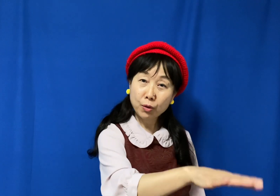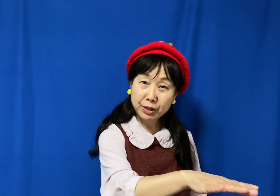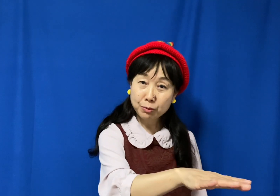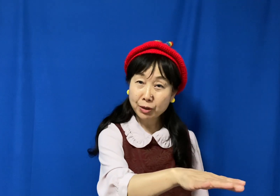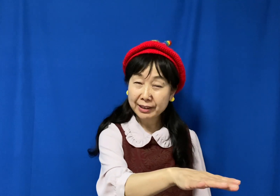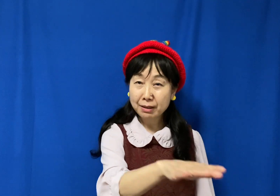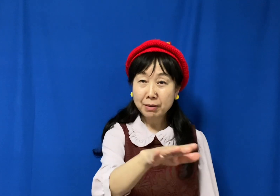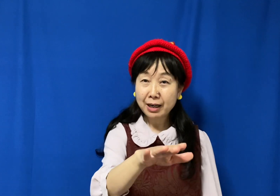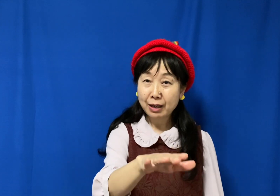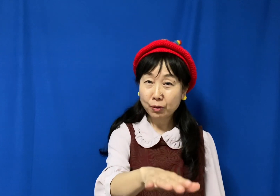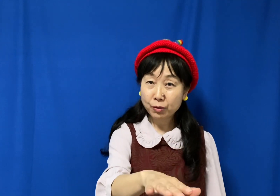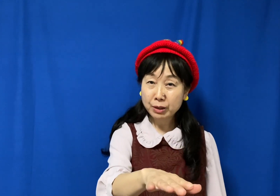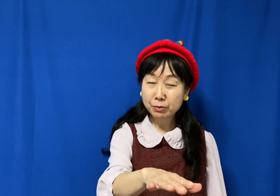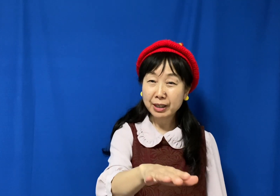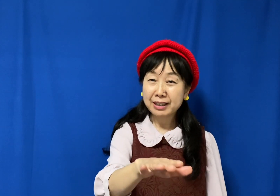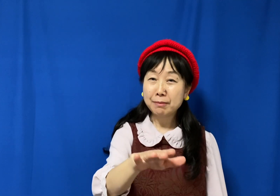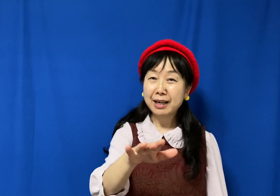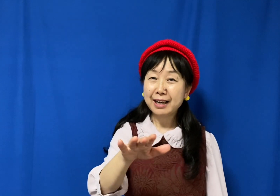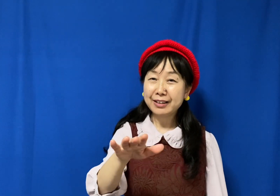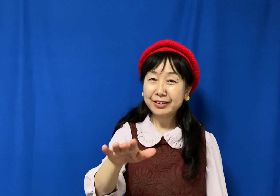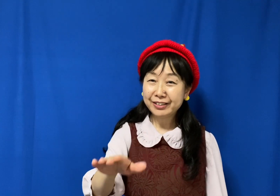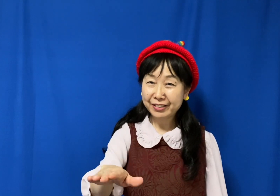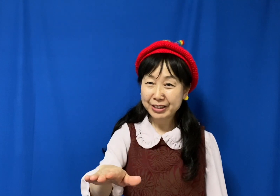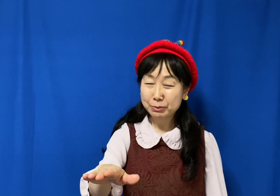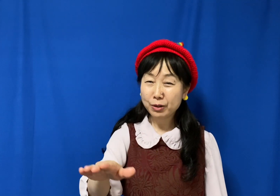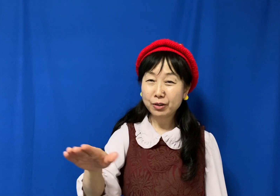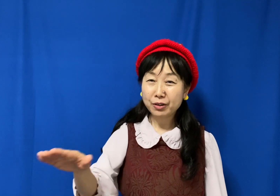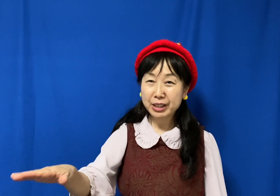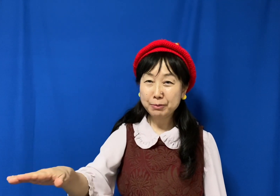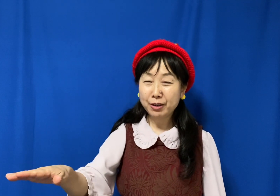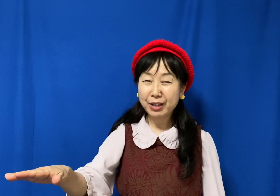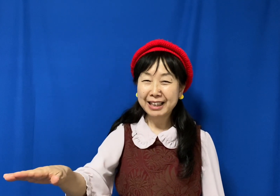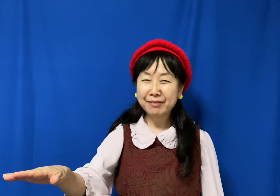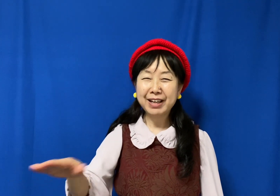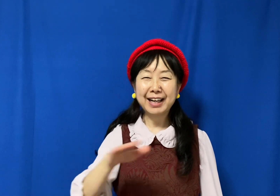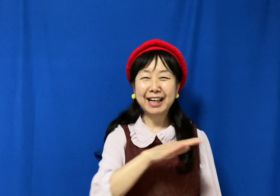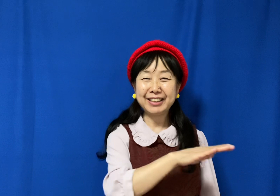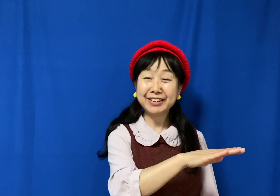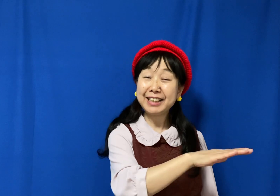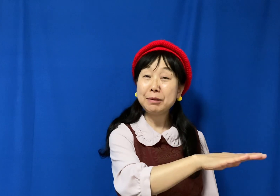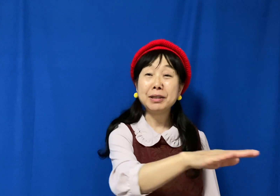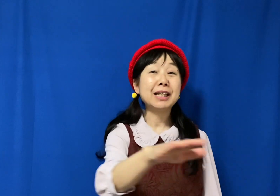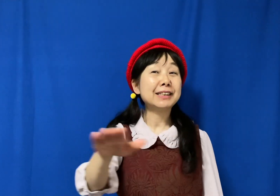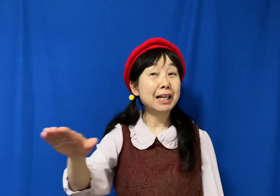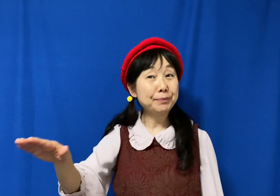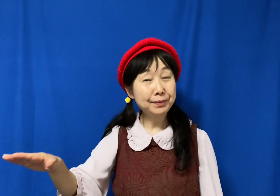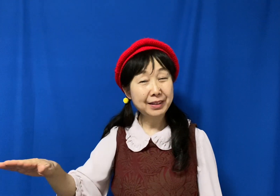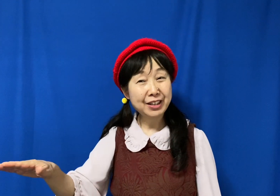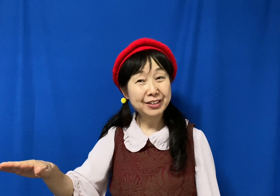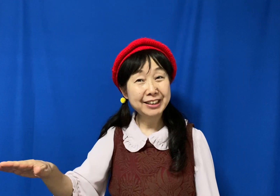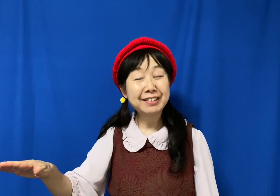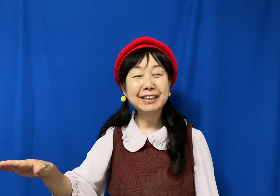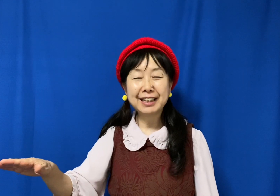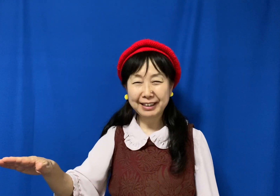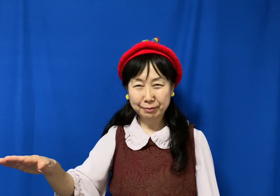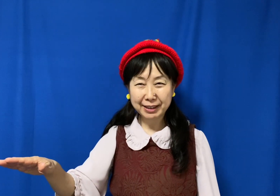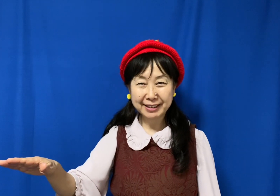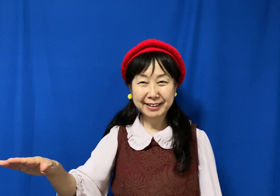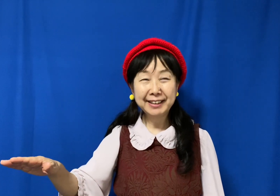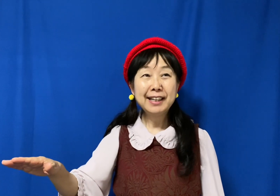も頭が、ここにも頭がある、ここにもここにも頭がある、それで皆さんっていう手話になってます。